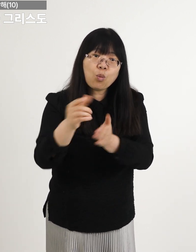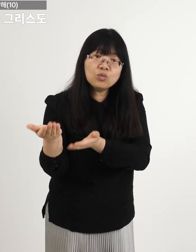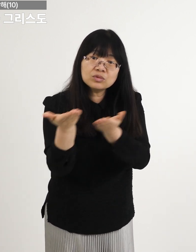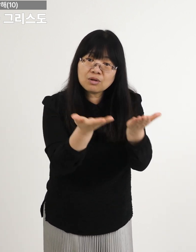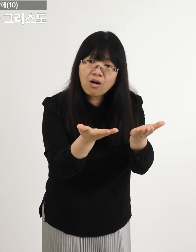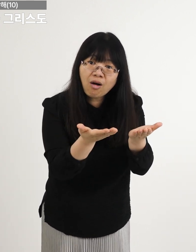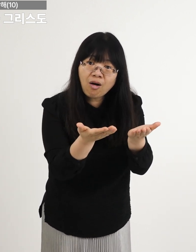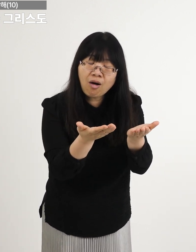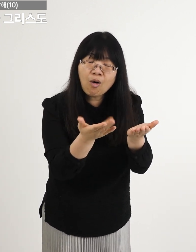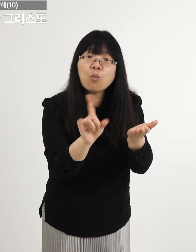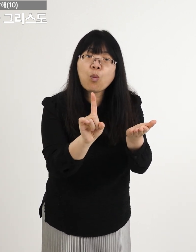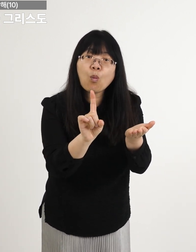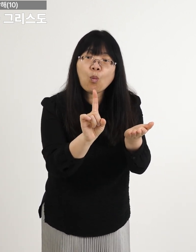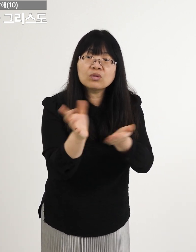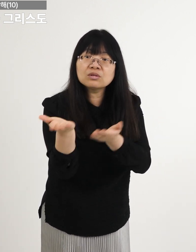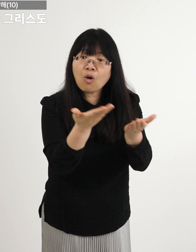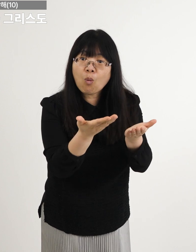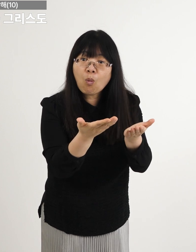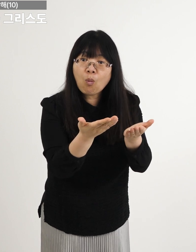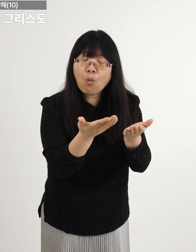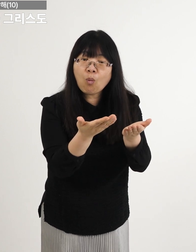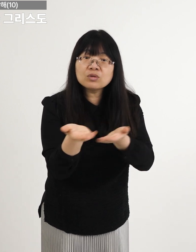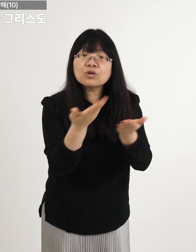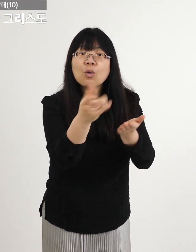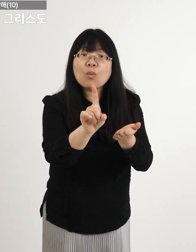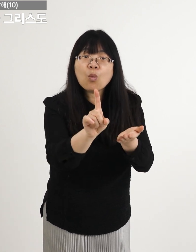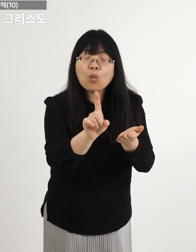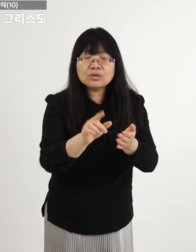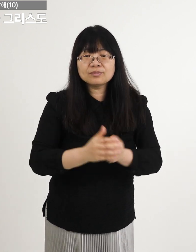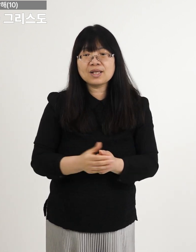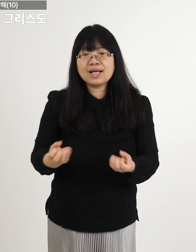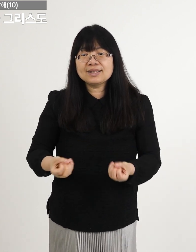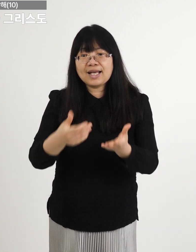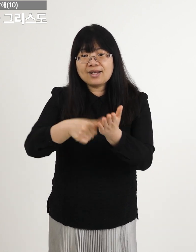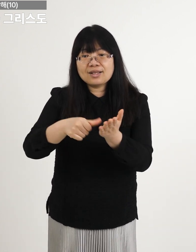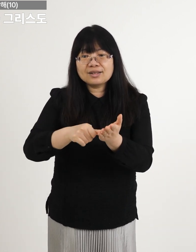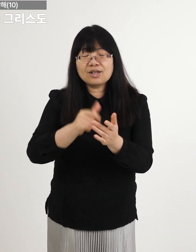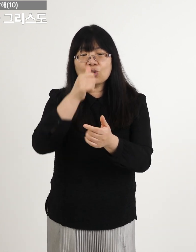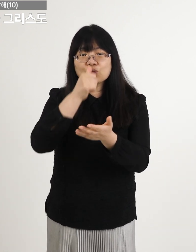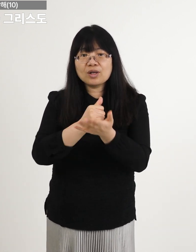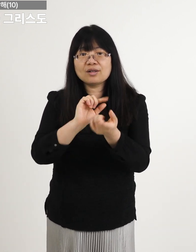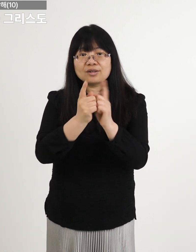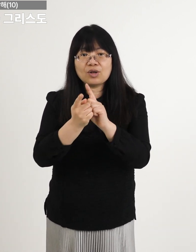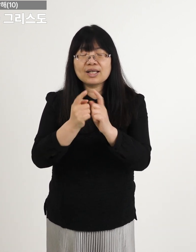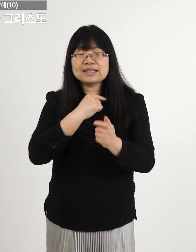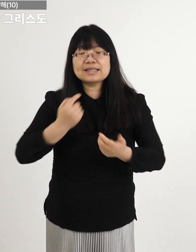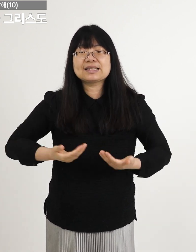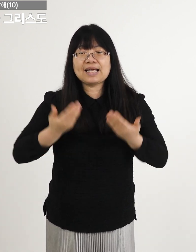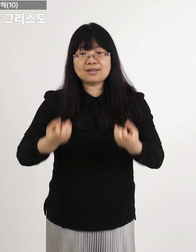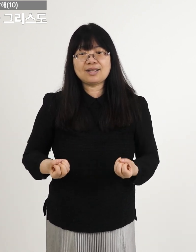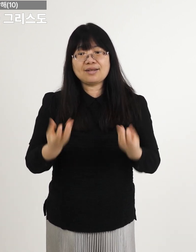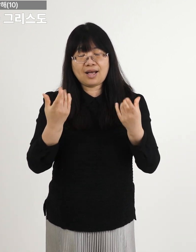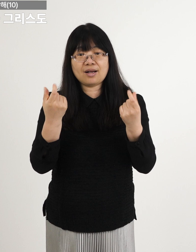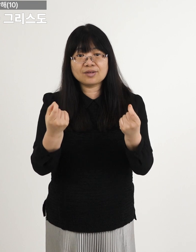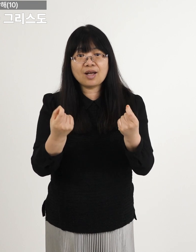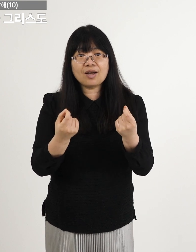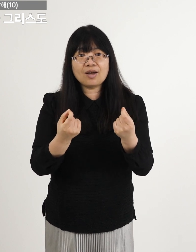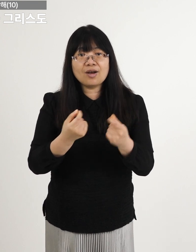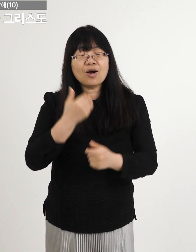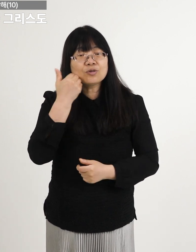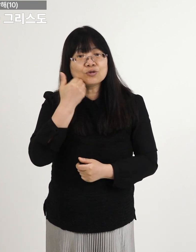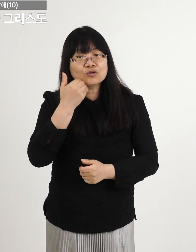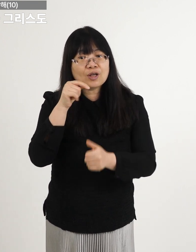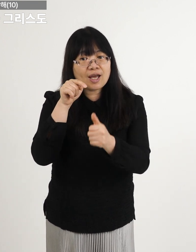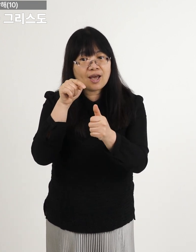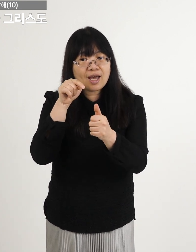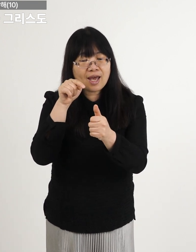드리라? 자, 이 번제는 죄를 대속하는 희생제사예요. 근데 누구 보고 제사를